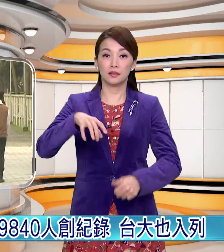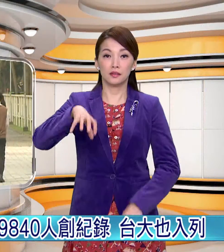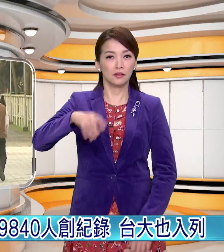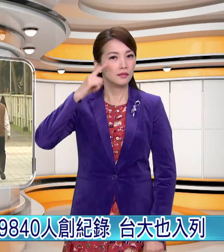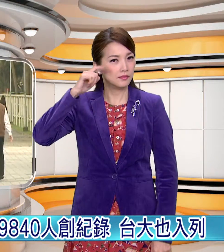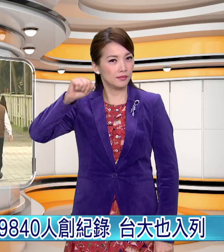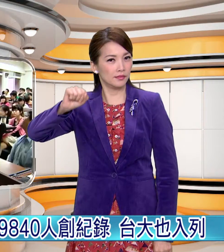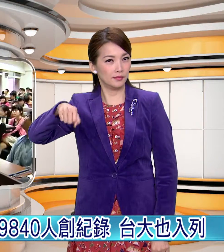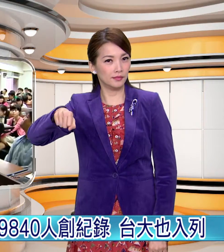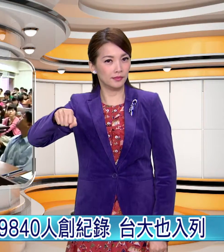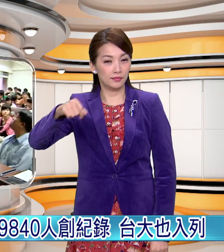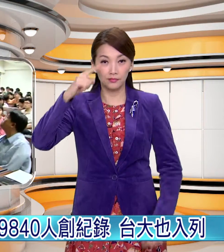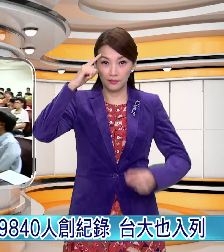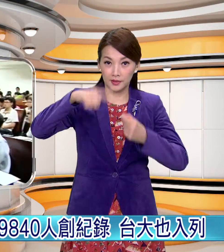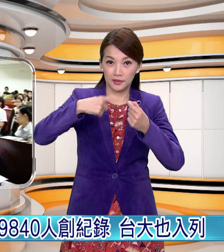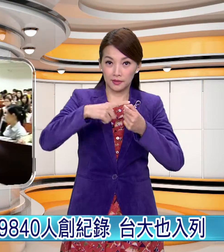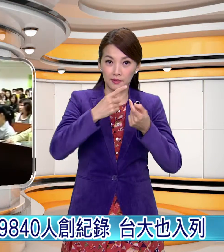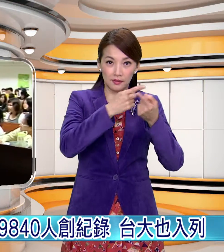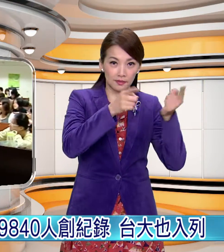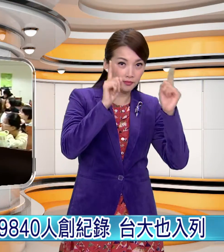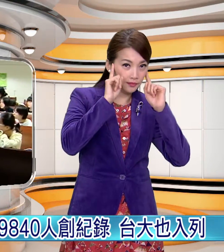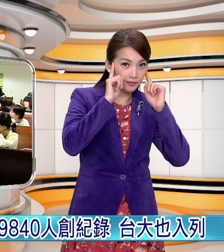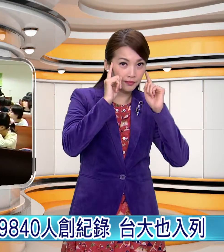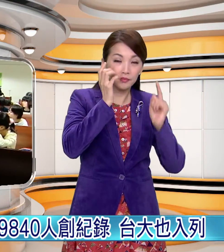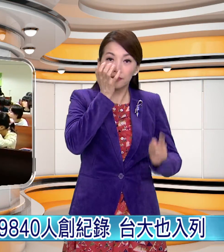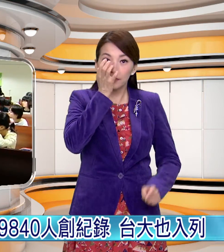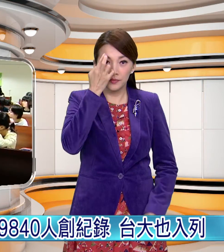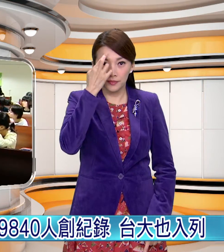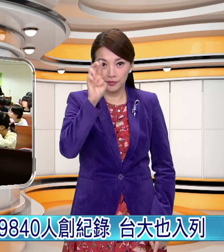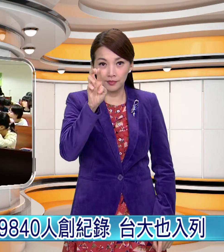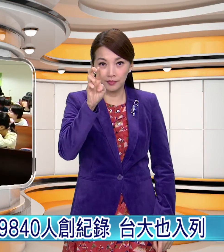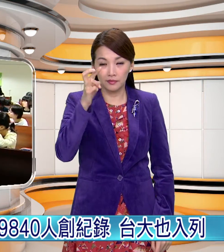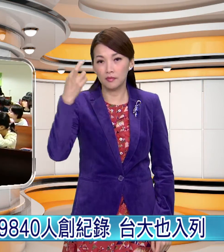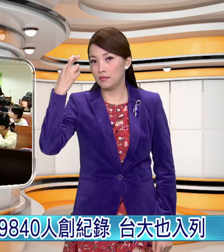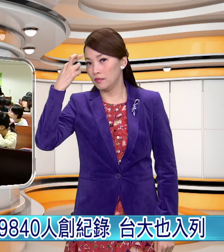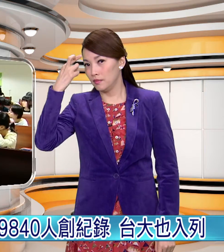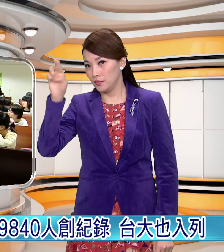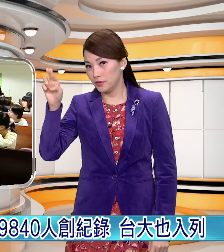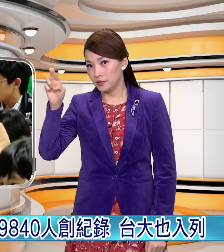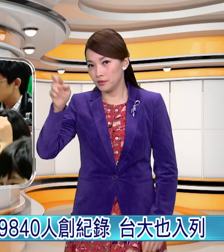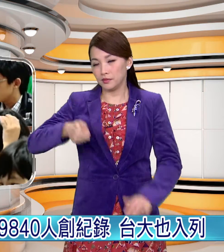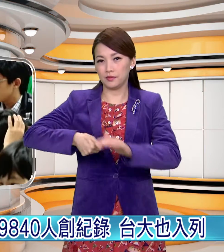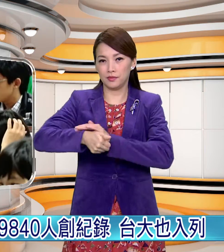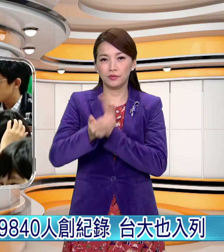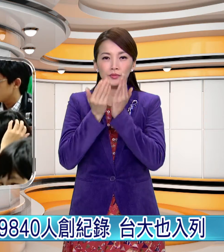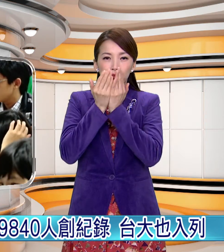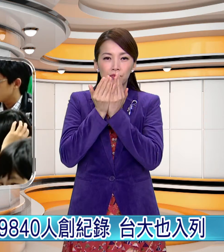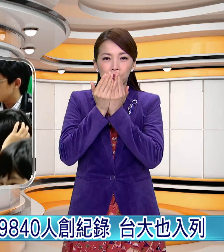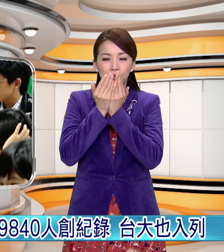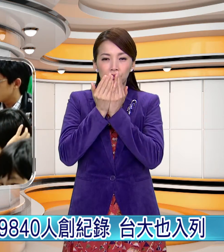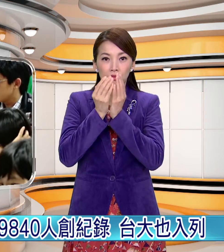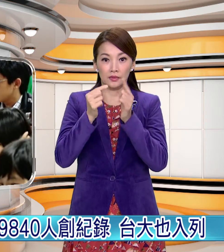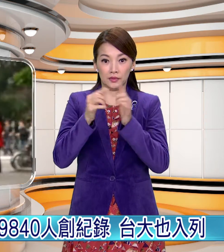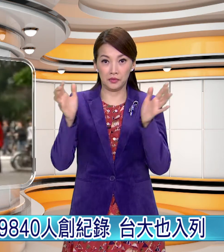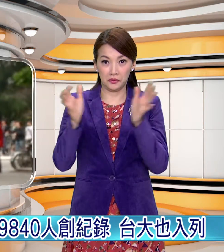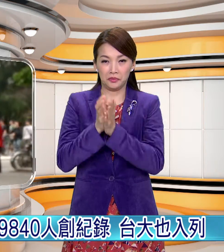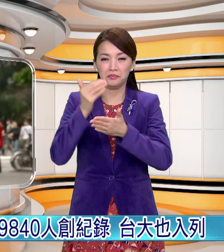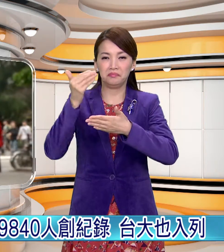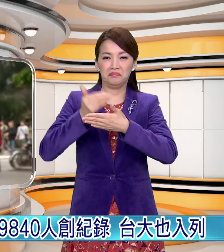教育部最新核定的大專院校學士 壽博士班一百零六年度招生名